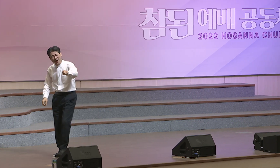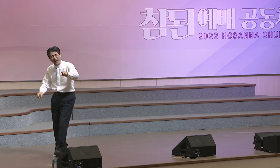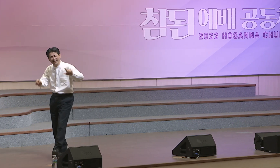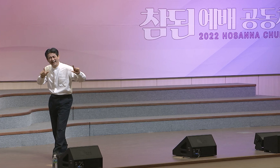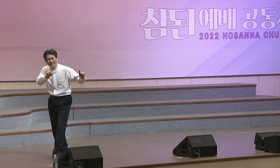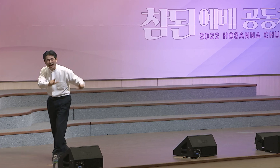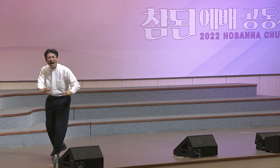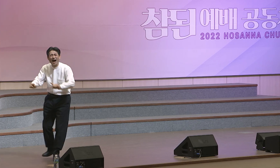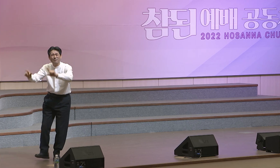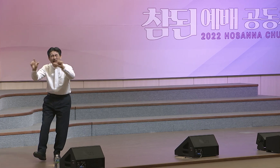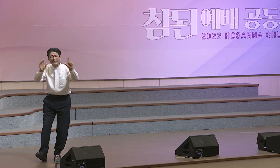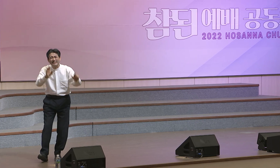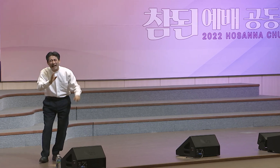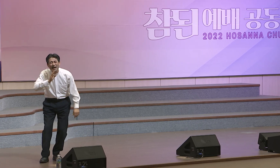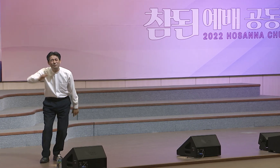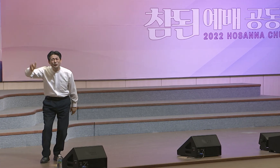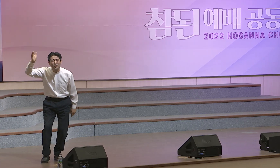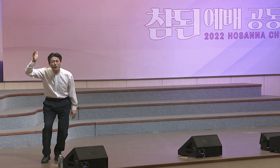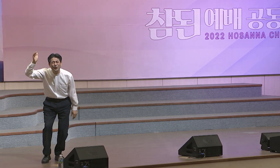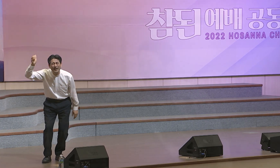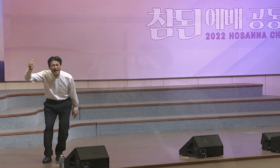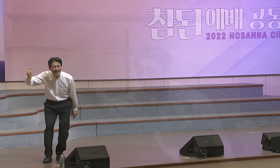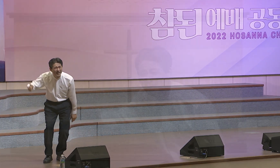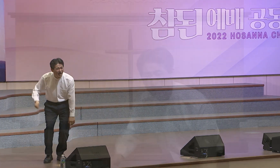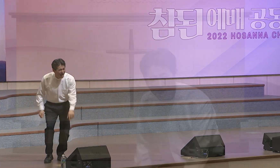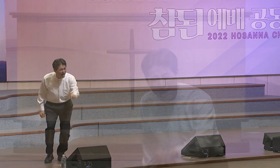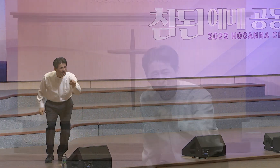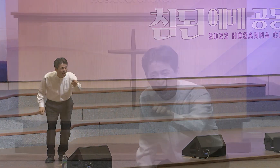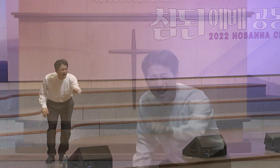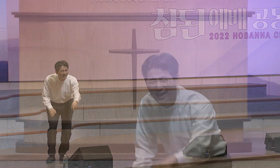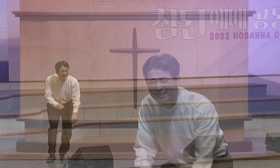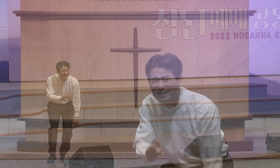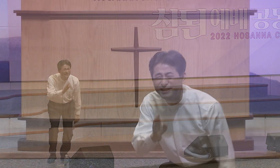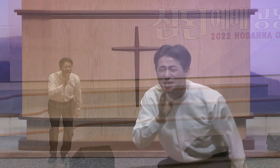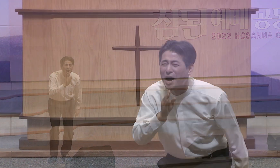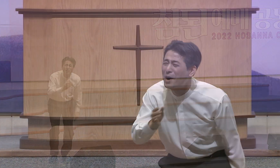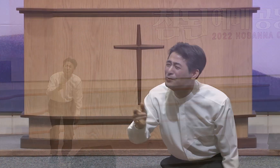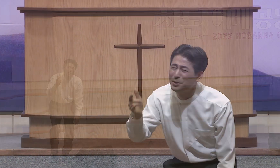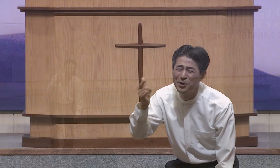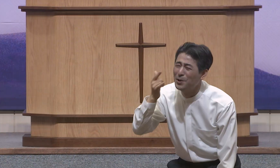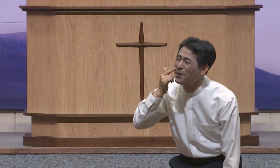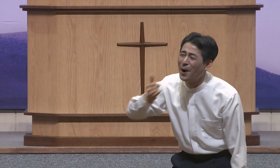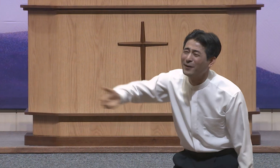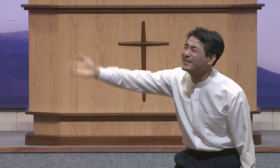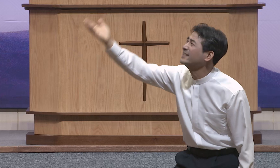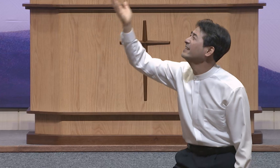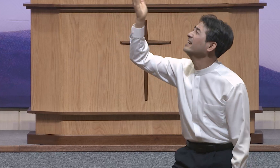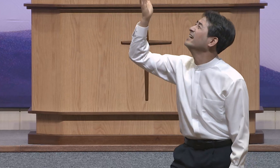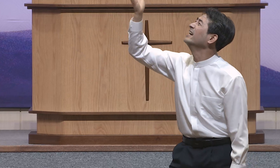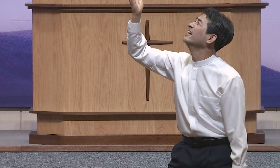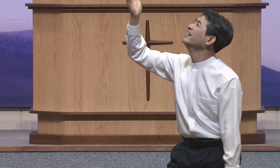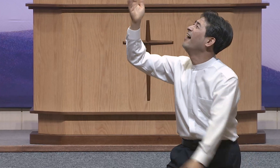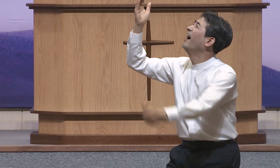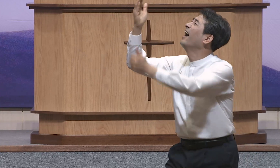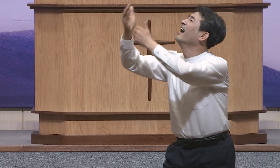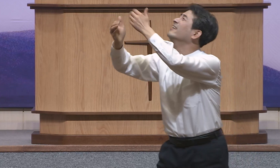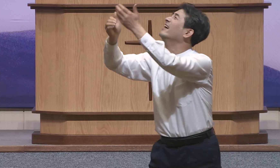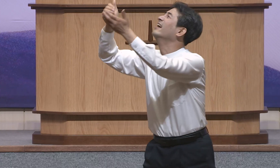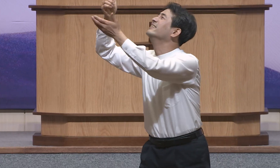너의 삶의 참 주인 너의 참 부모이신 하나님